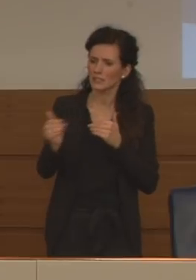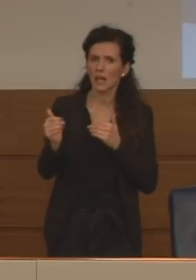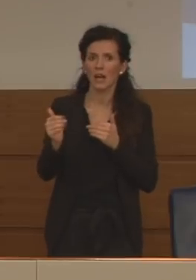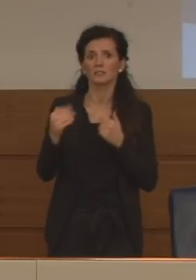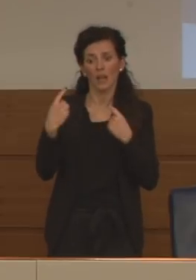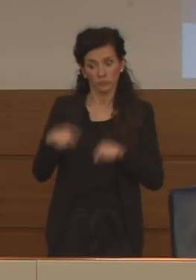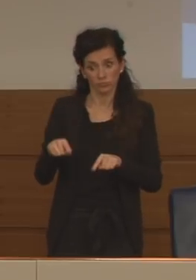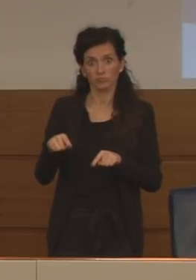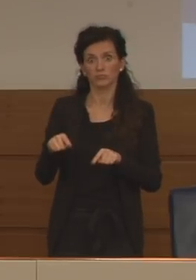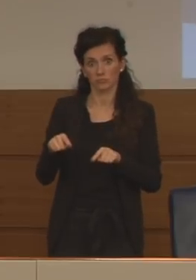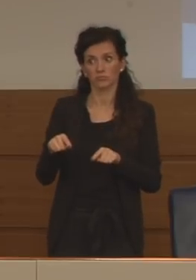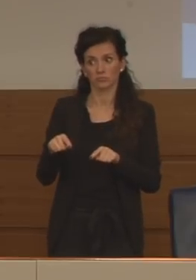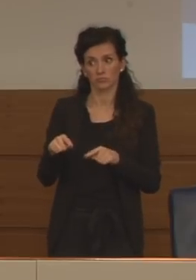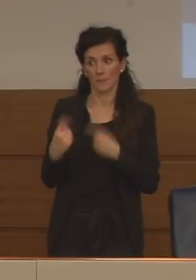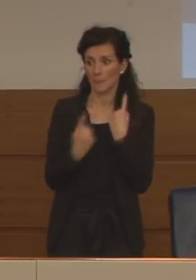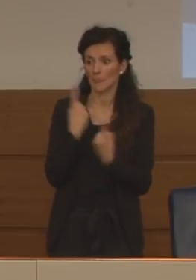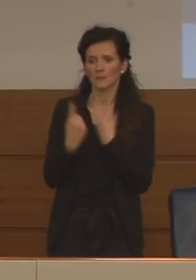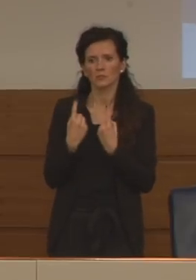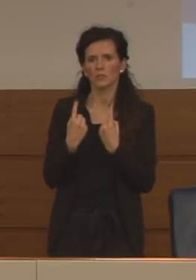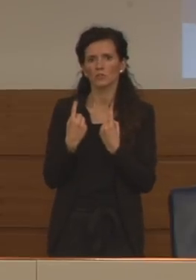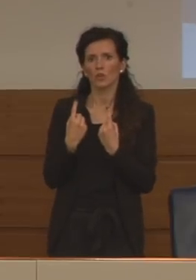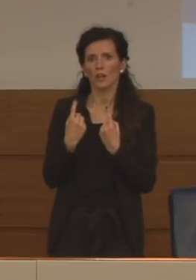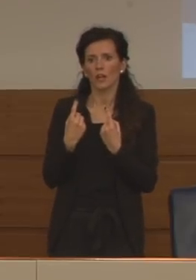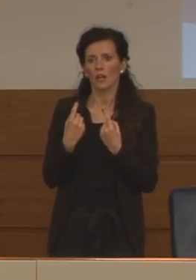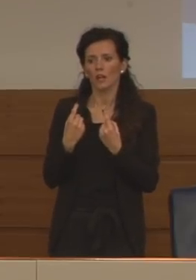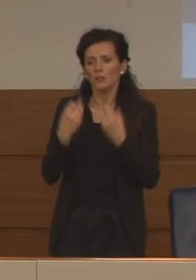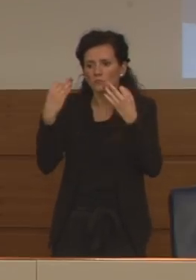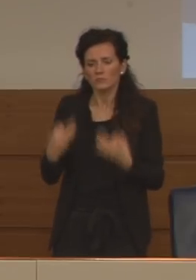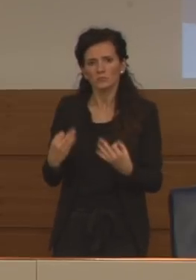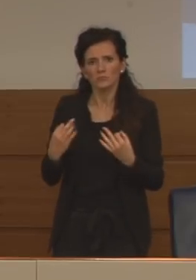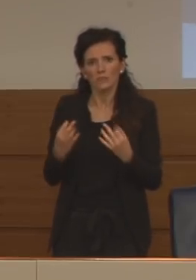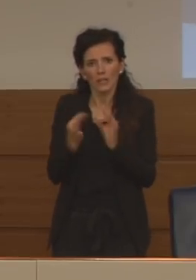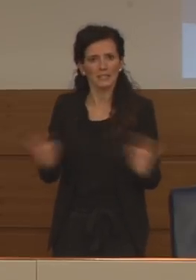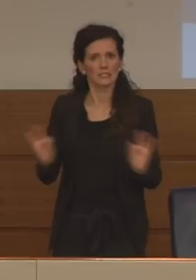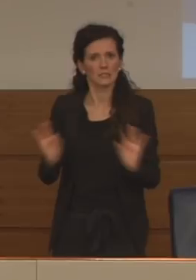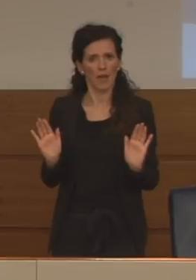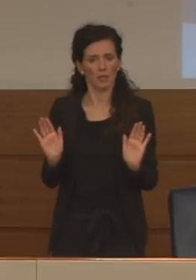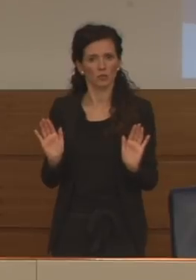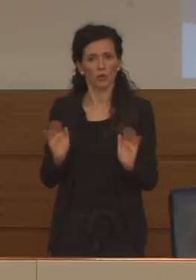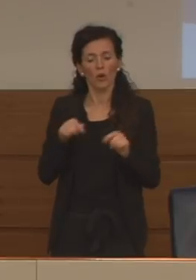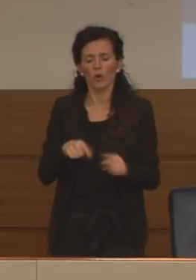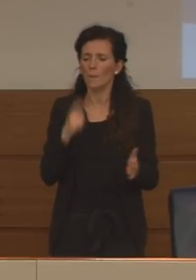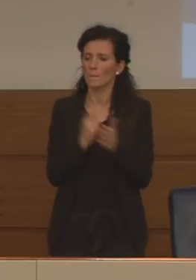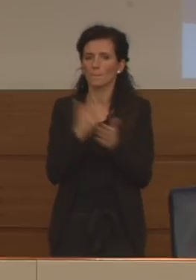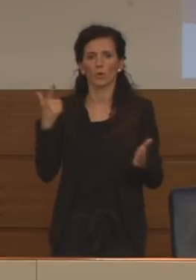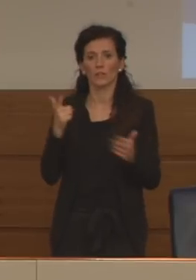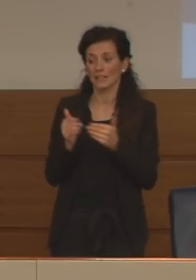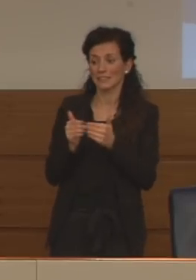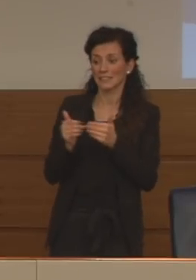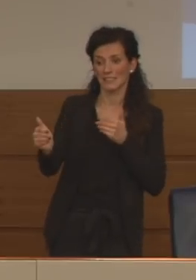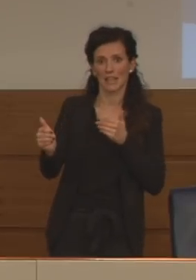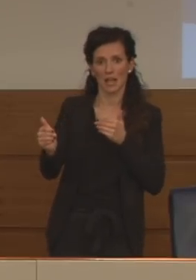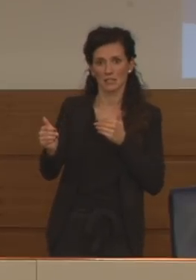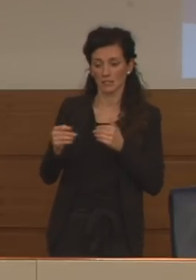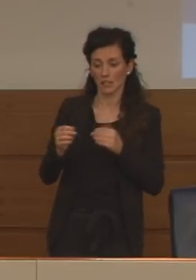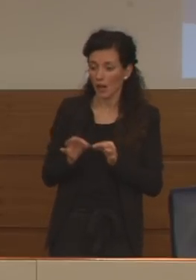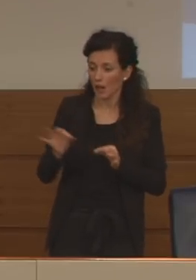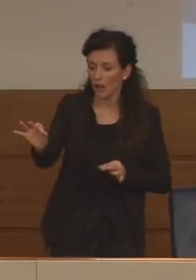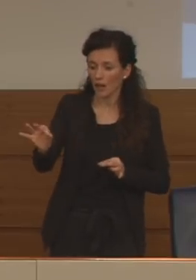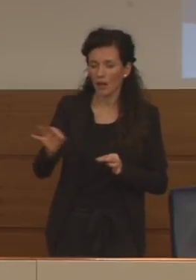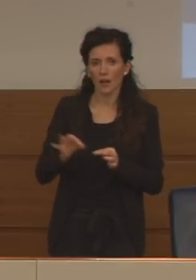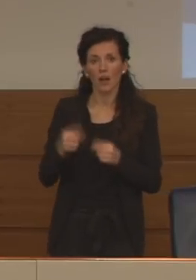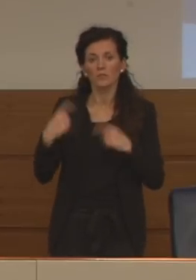condizioni che si devono garantire questo è l'elemento più importante di stanziamento è l'elemento chiave